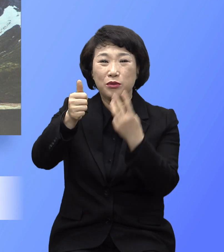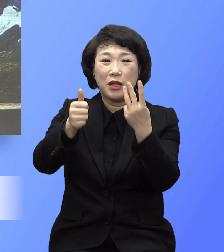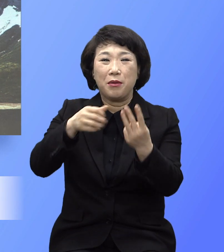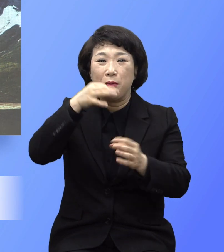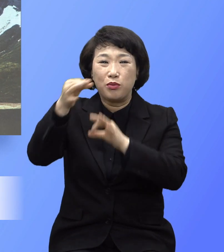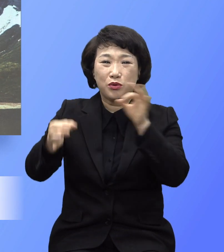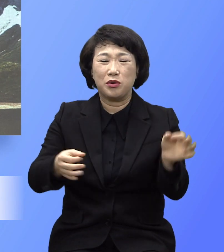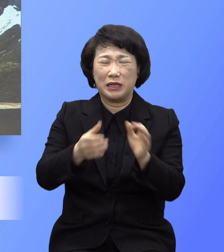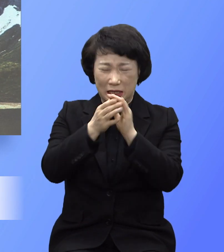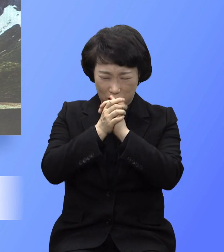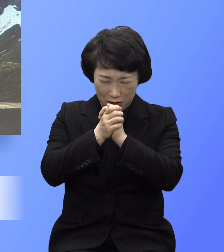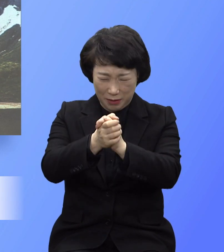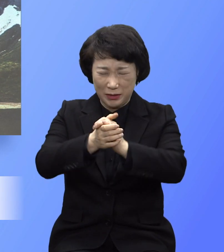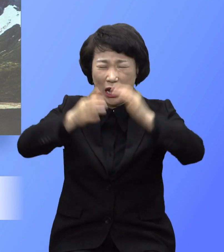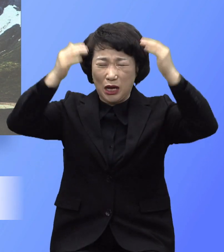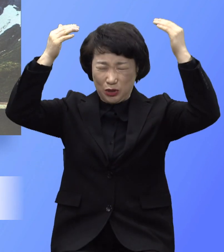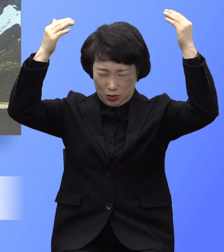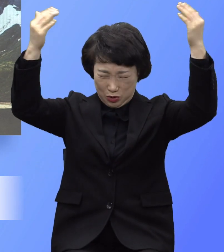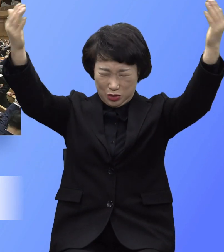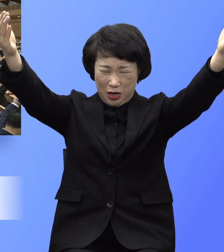삼창하고 기도합니다.